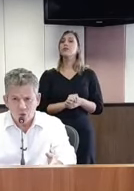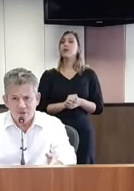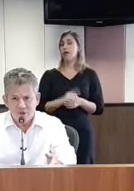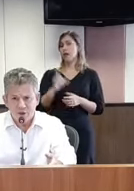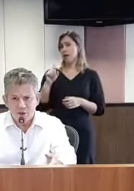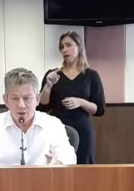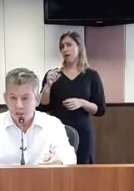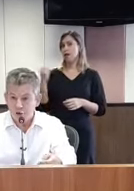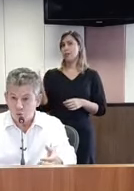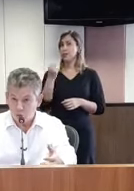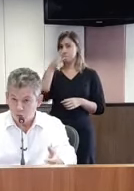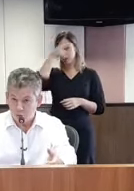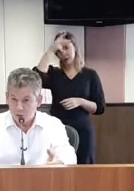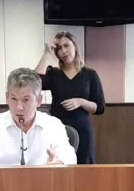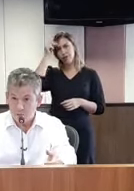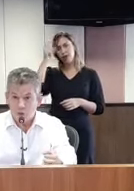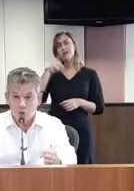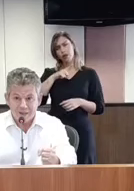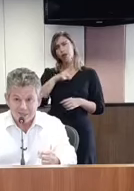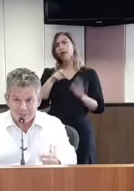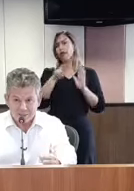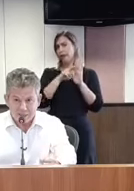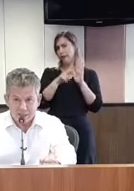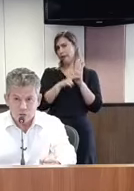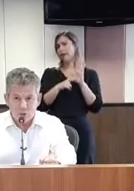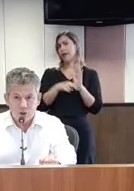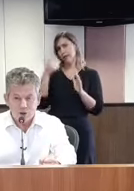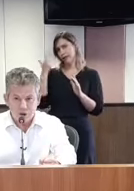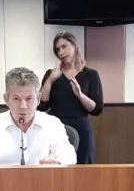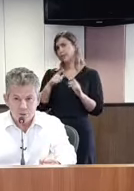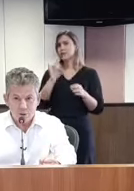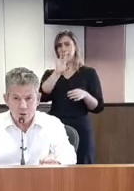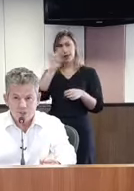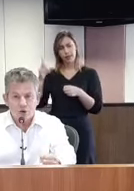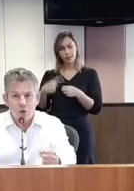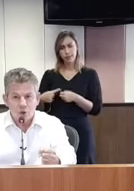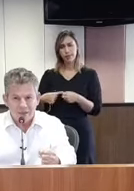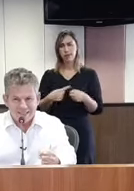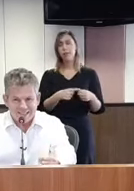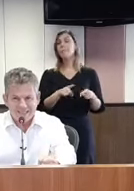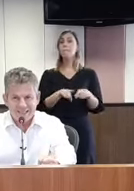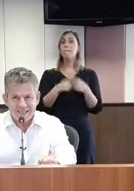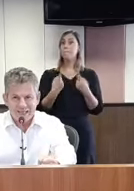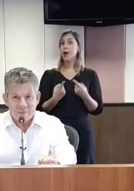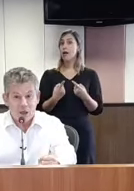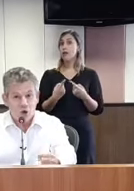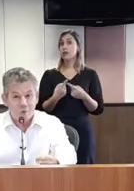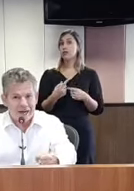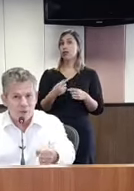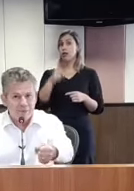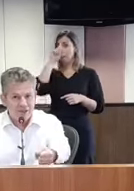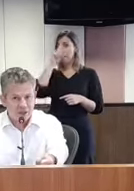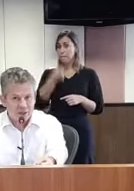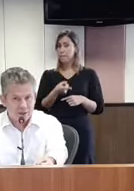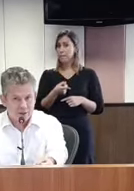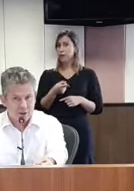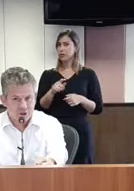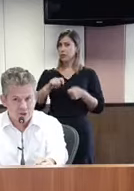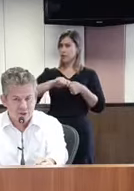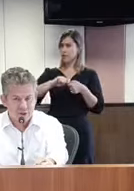Óbvio que o prefeito ele tem a sua autonomia como autoridade sanitária do município, mas como autoridade sanitária, para ele tomar uma